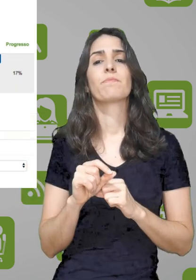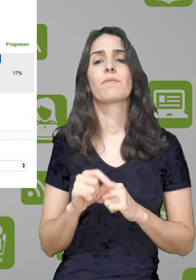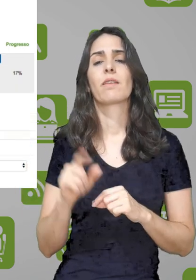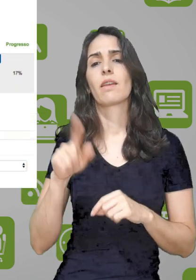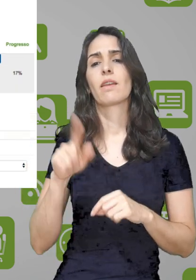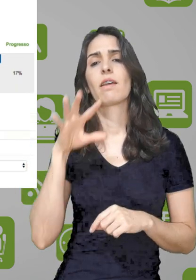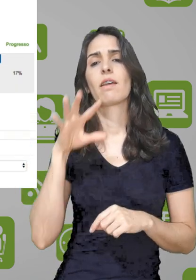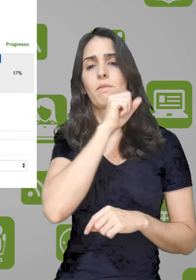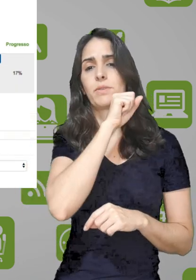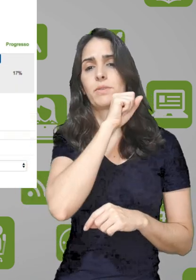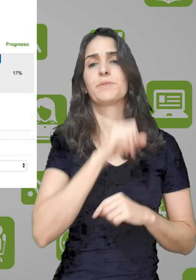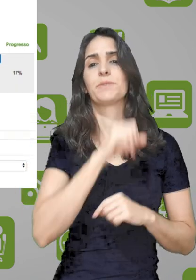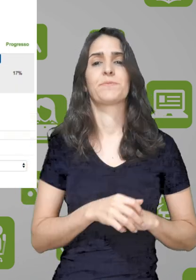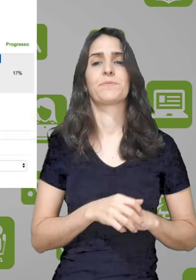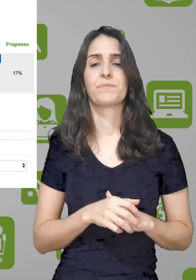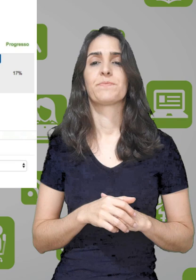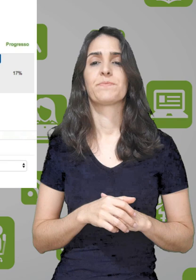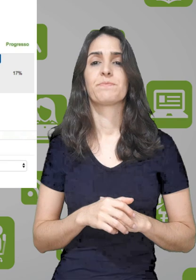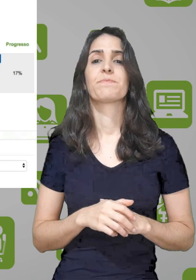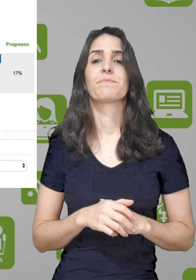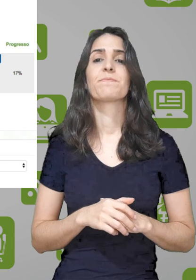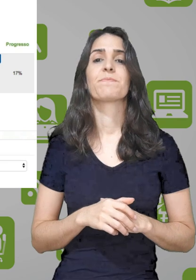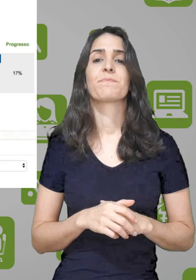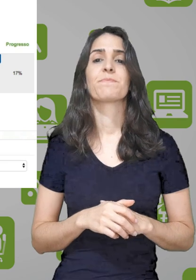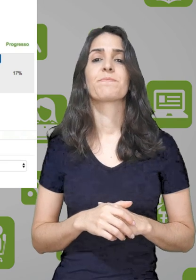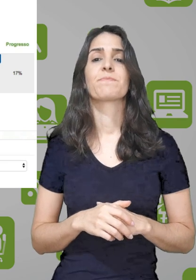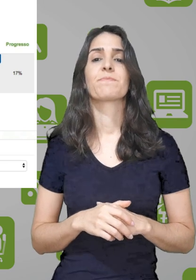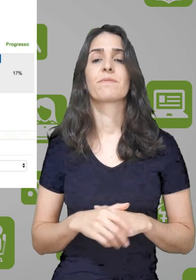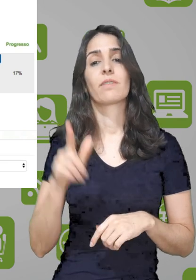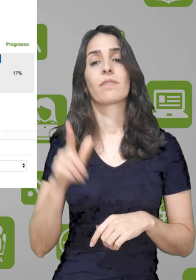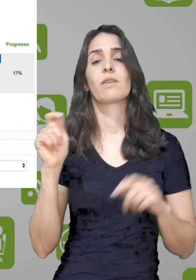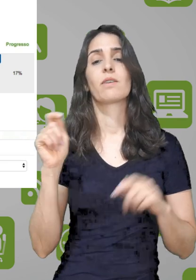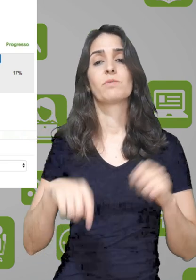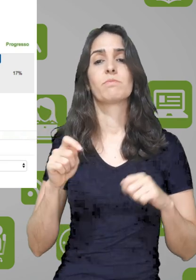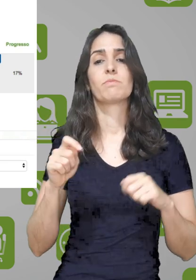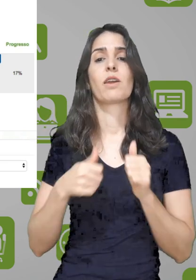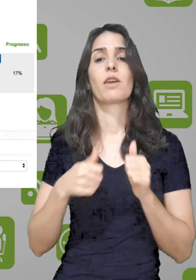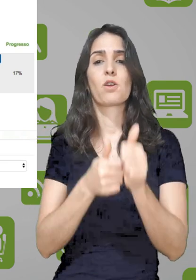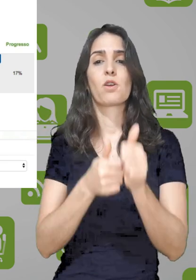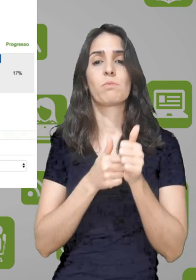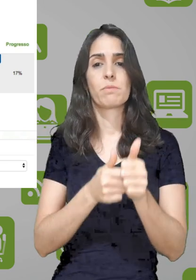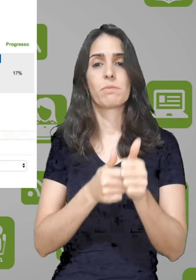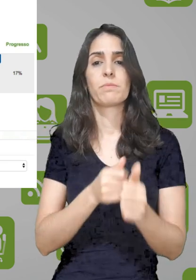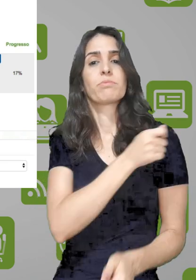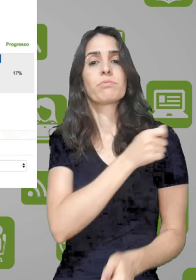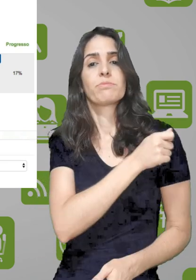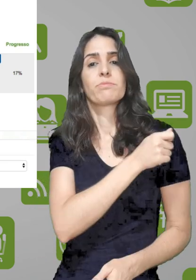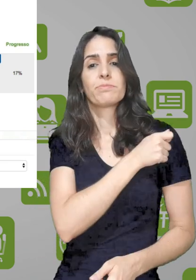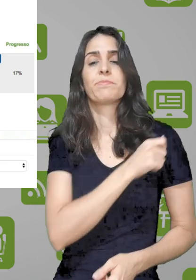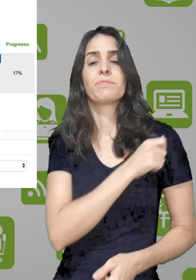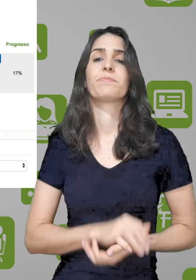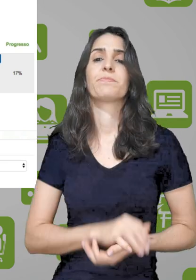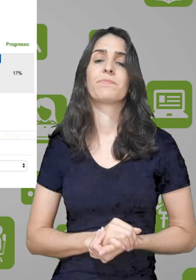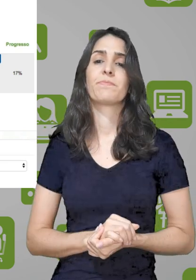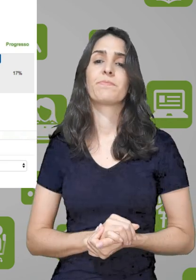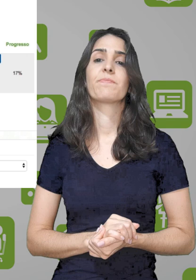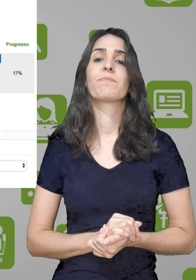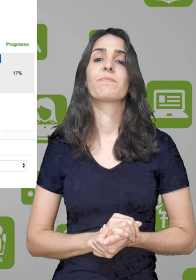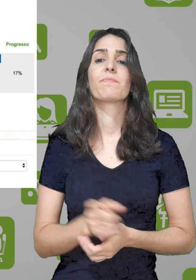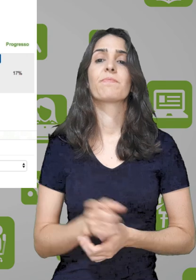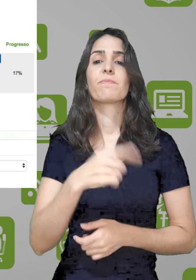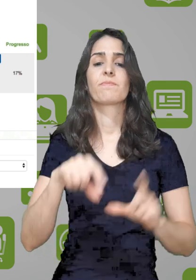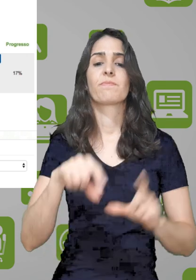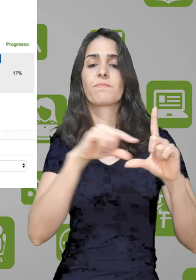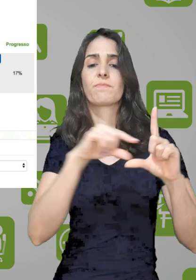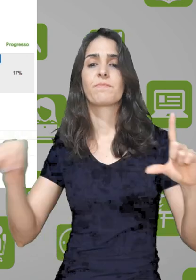uma visão bem mais prática e rápida. Então, essa é uma das possibilidades de acompanhamento do